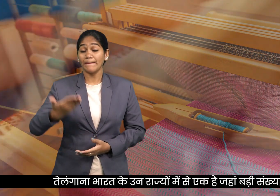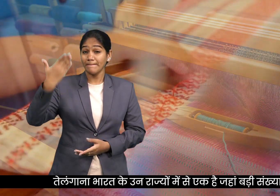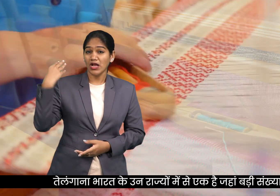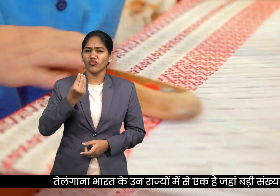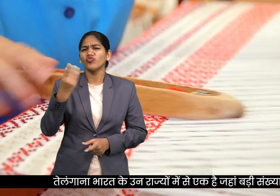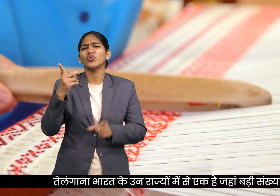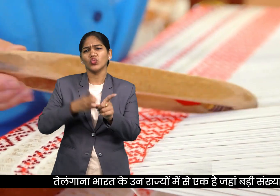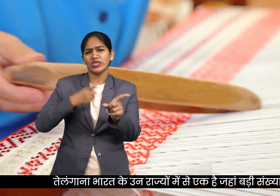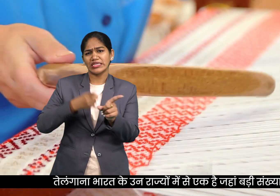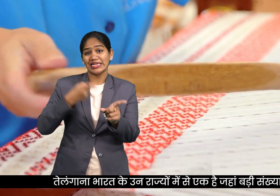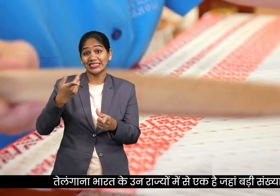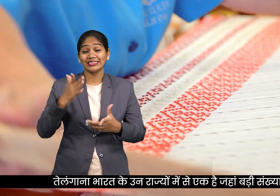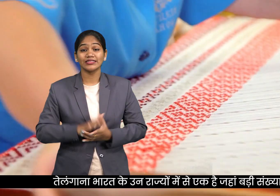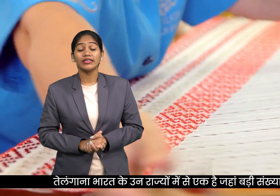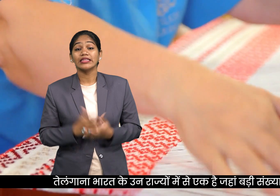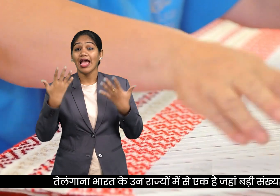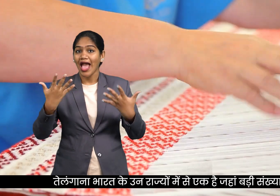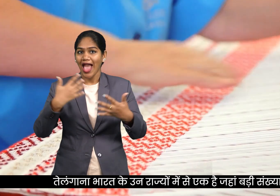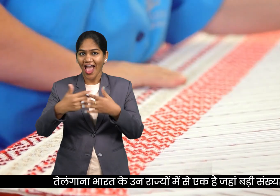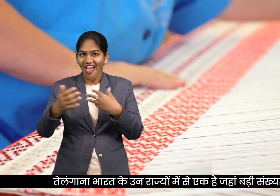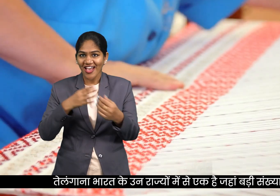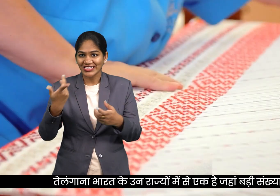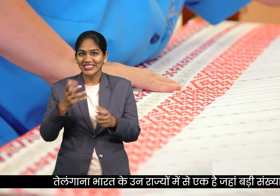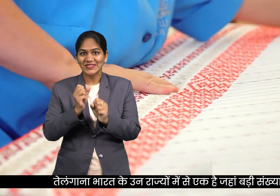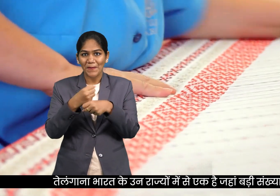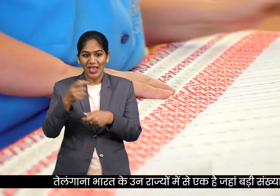जहां बड़ी संख्या में हथकरघे हैं।